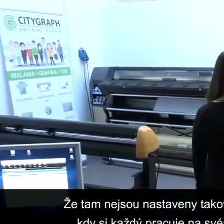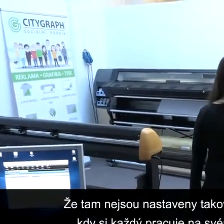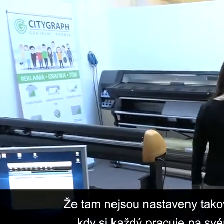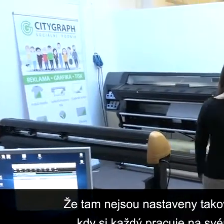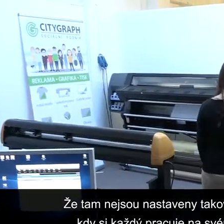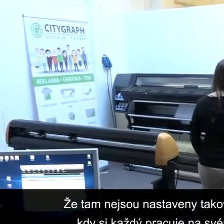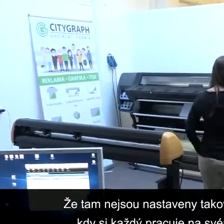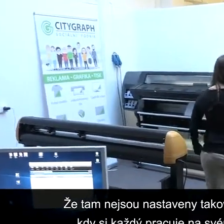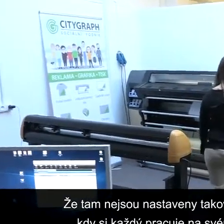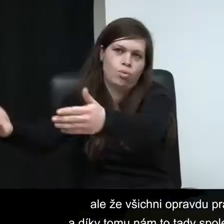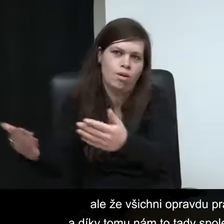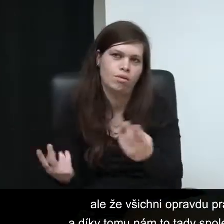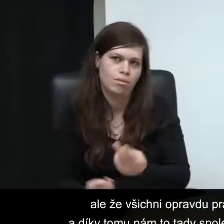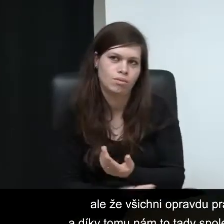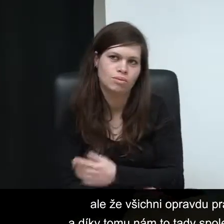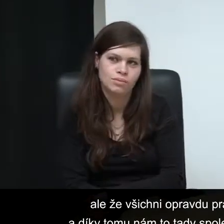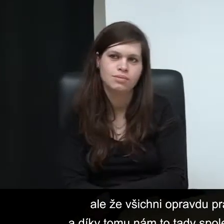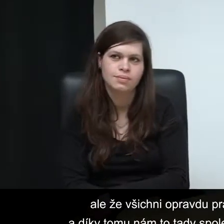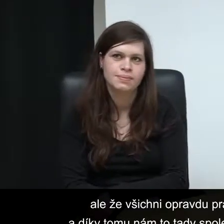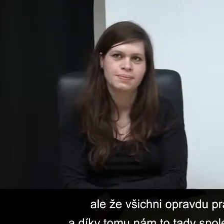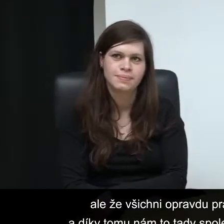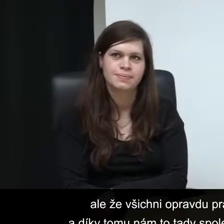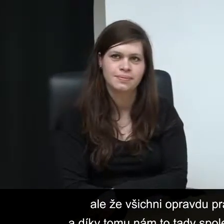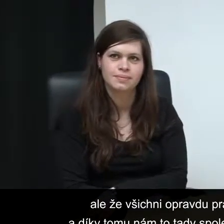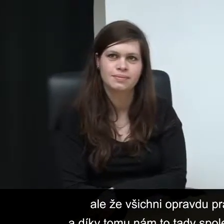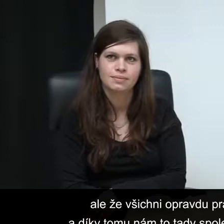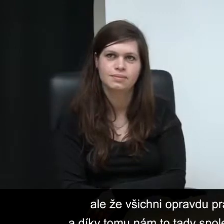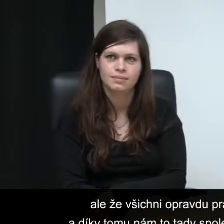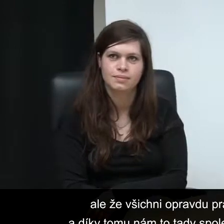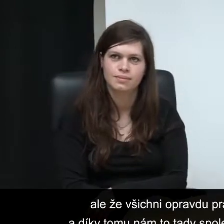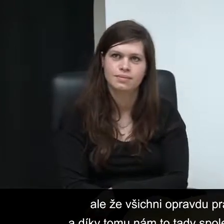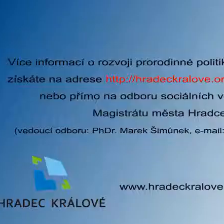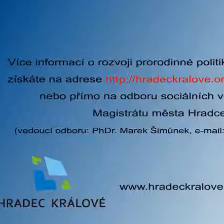svém písečku, ale že opravdu pracujeme všichni dohromady a díky tomu nám to tady společně funguje.